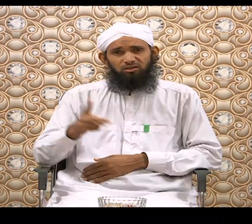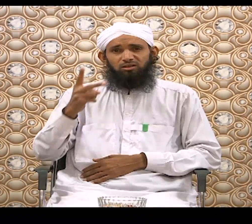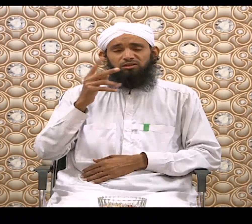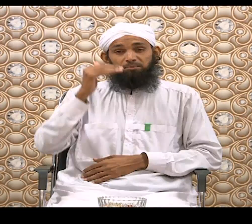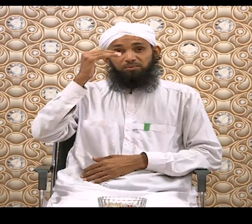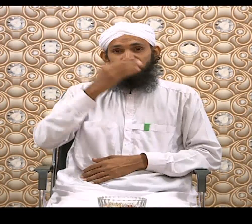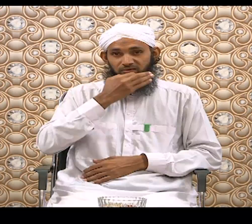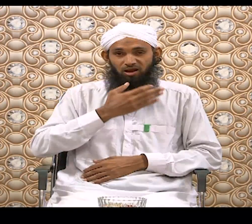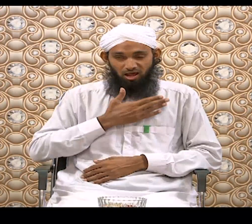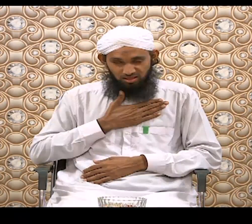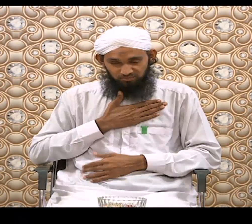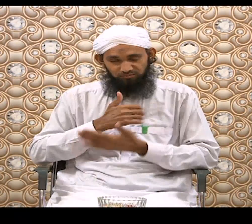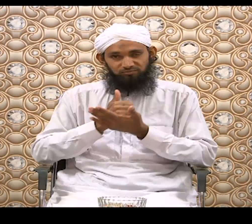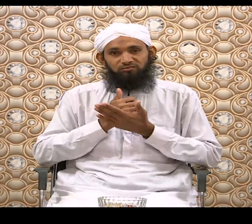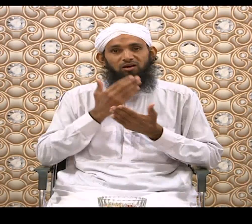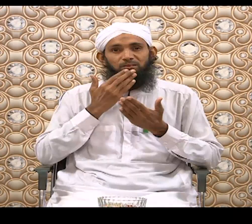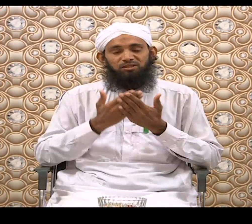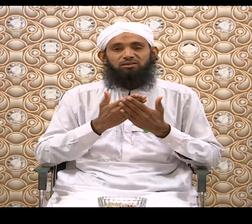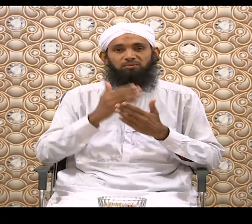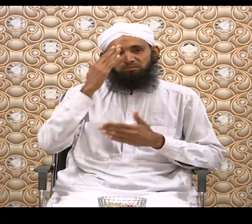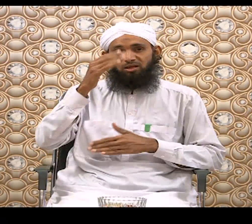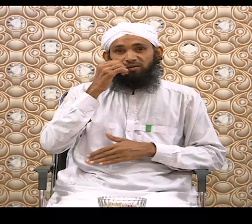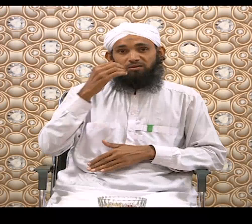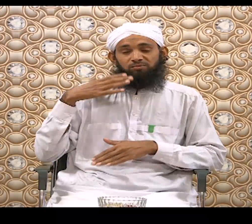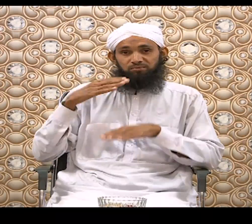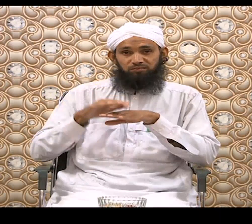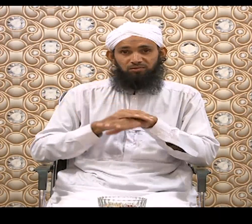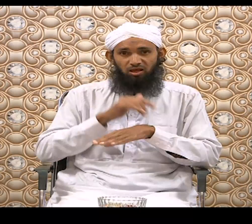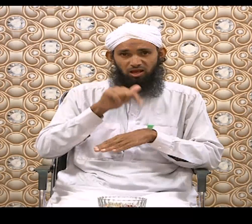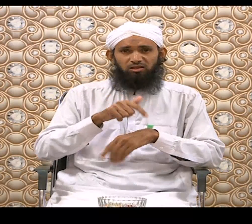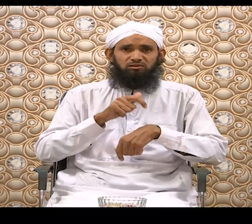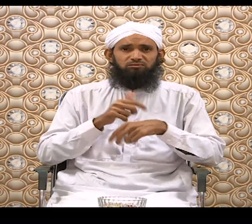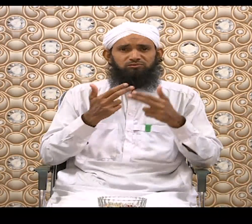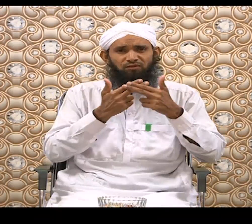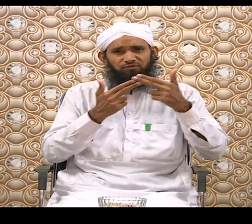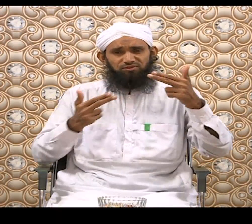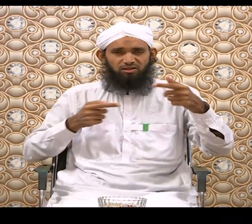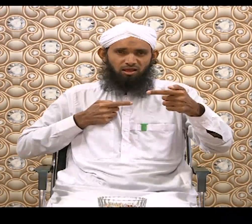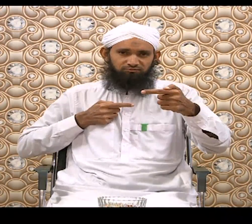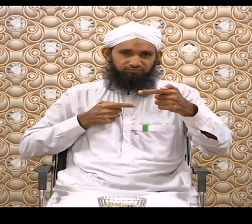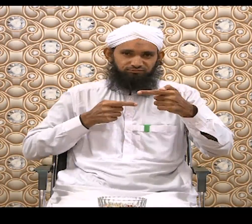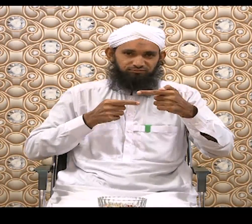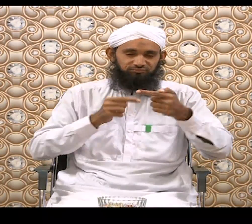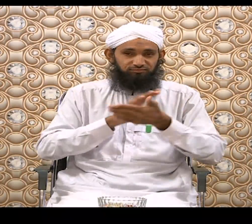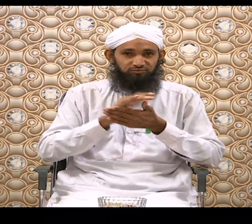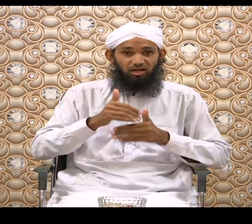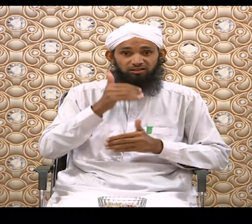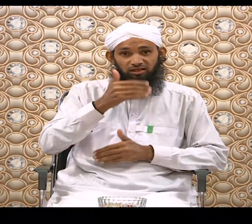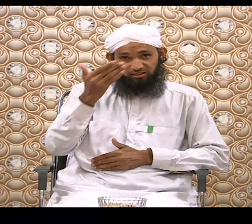عدب کرنا نصیب فرمائے آمین پیارے پیارے اسلامی بھائیو آج کے پروگرام کا وقت اختتام کی طرف بڑھ رہا ہے آئندہ ایک نائے